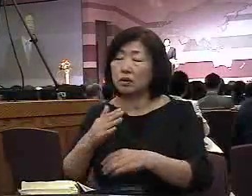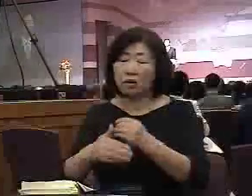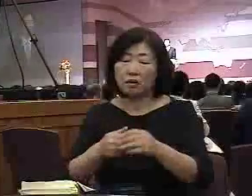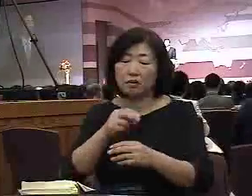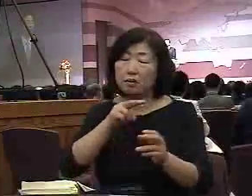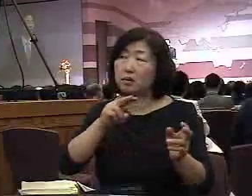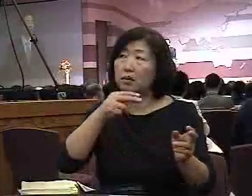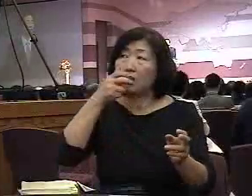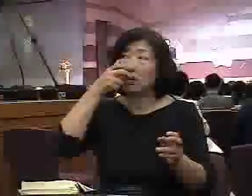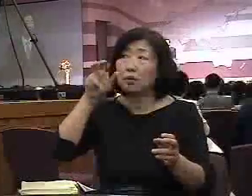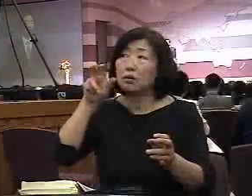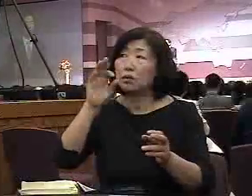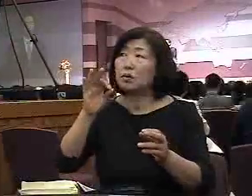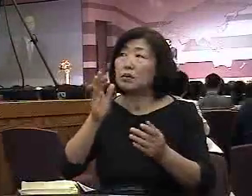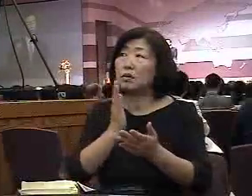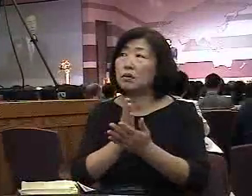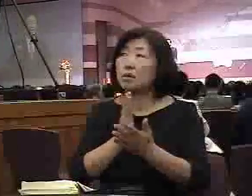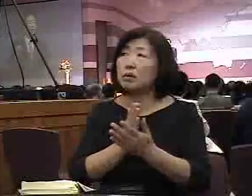마세요.